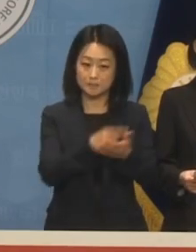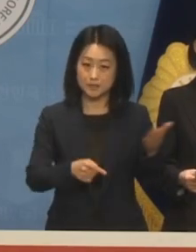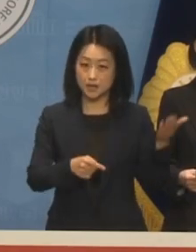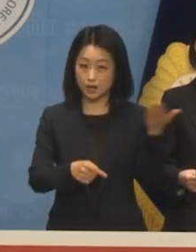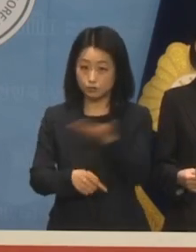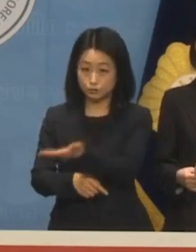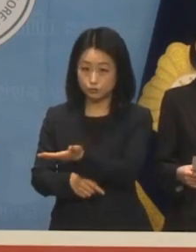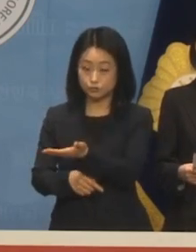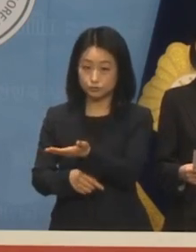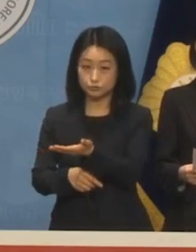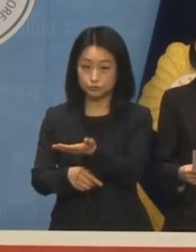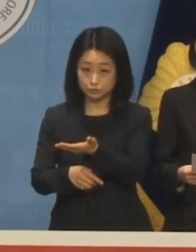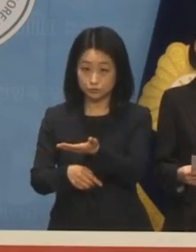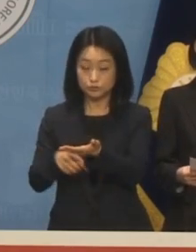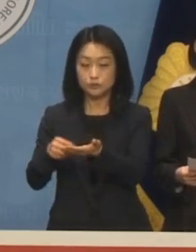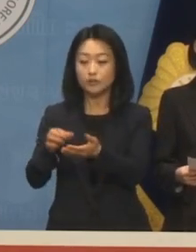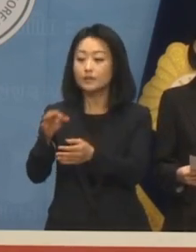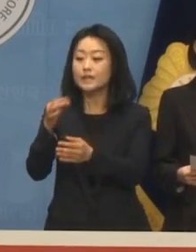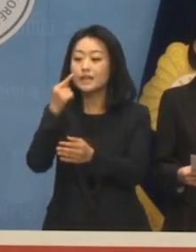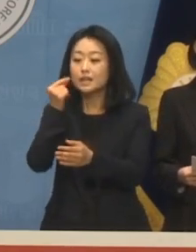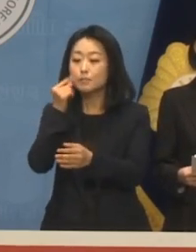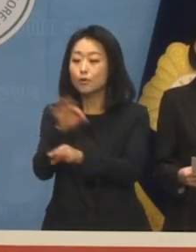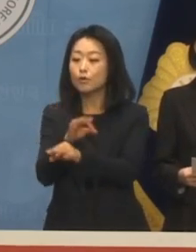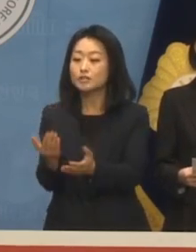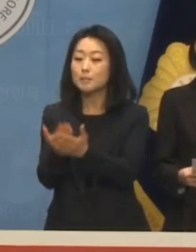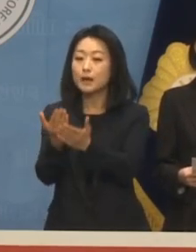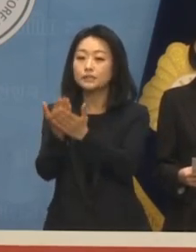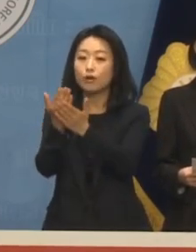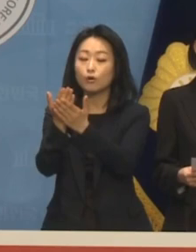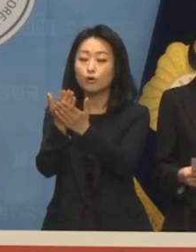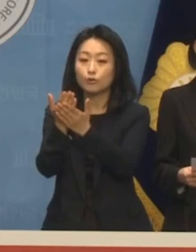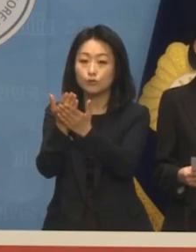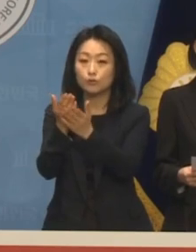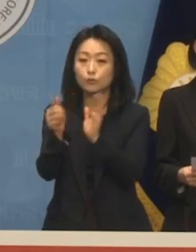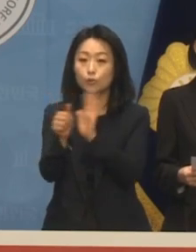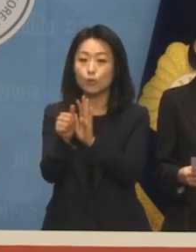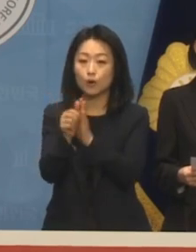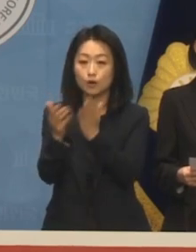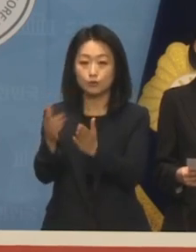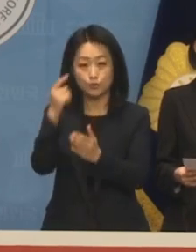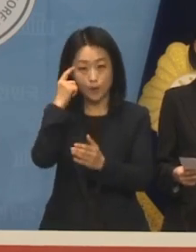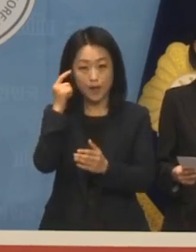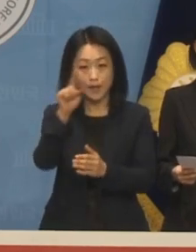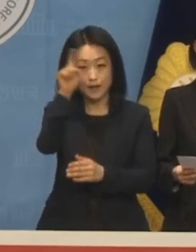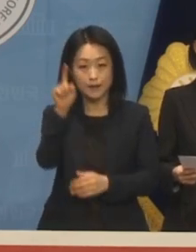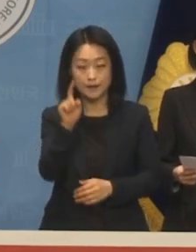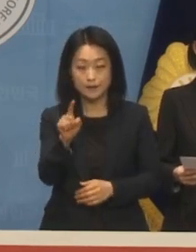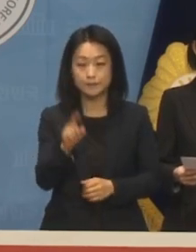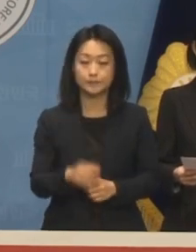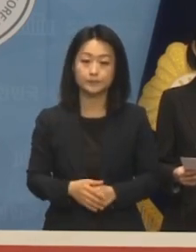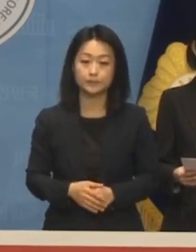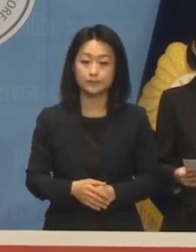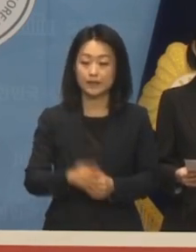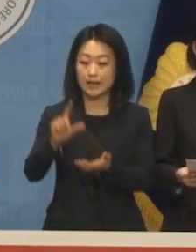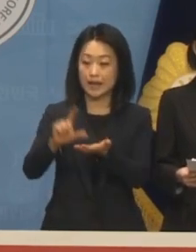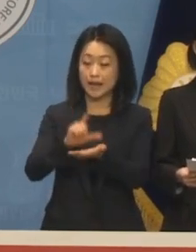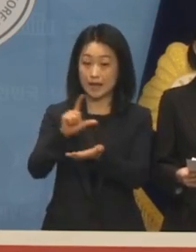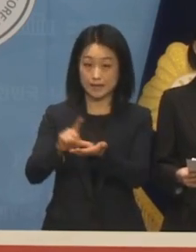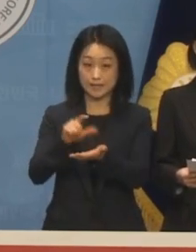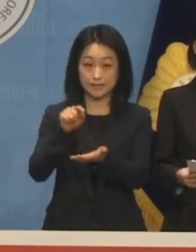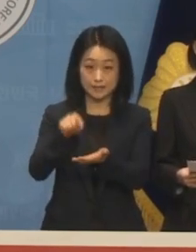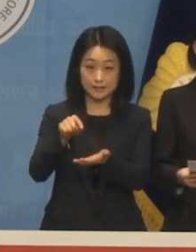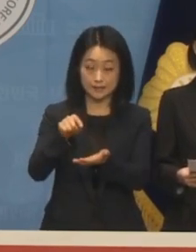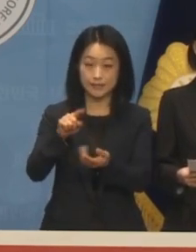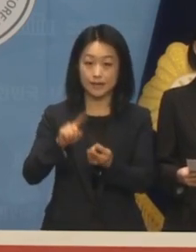경제발전을 도와주려고 하는 것입니까 일본 총성이 네이버와 일본 소프트뱅크 합작인 라인 야후에 두 번의